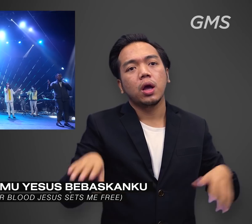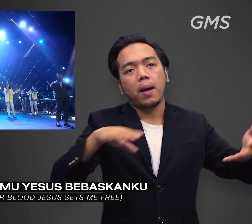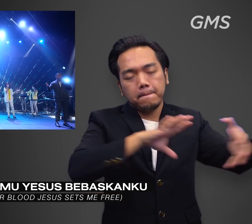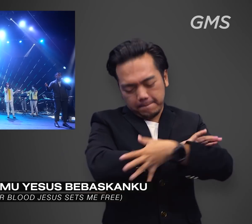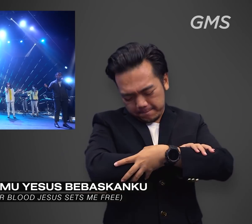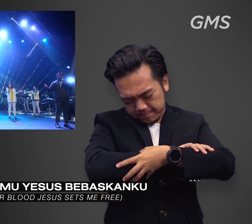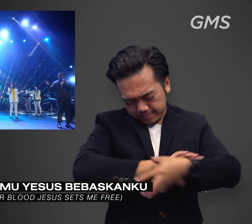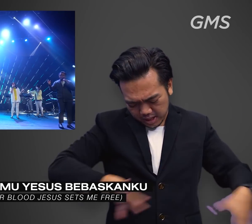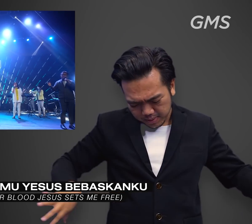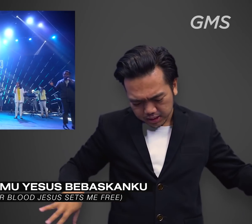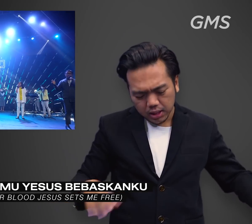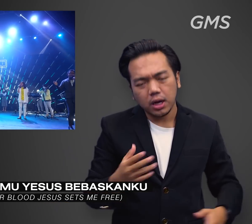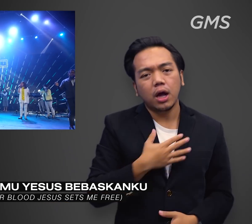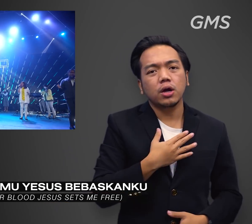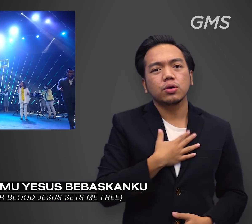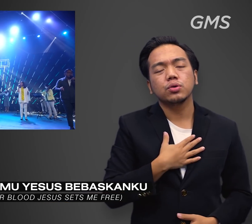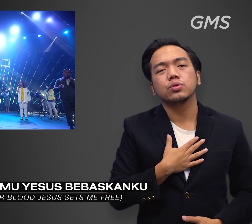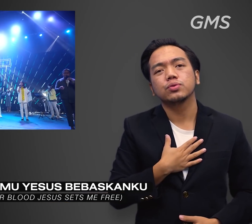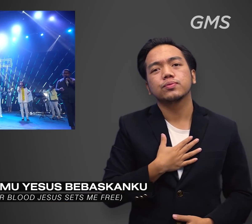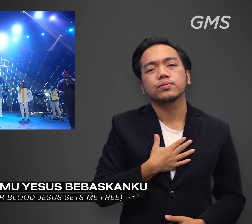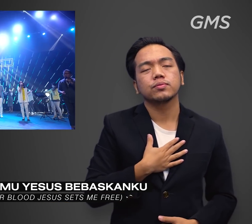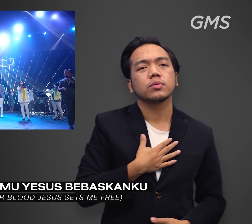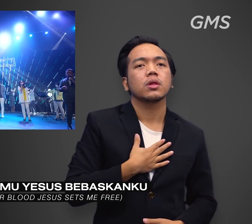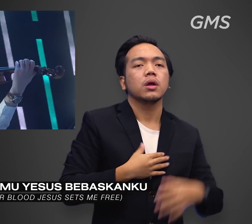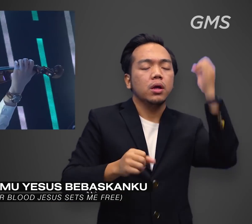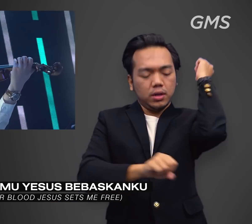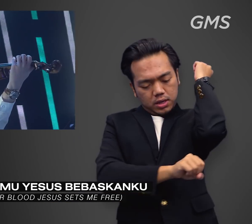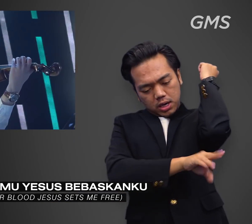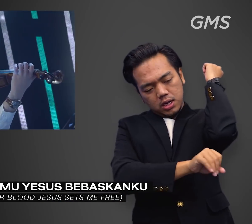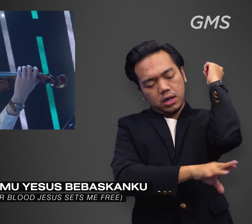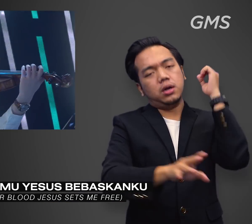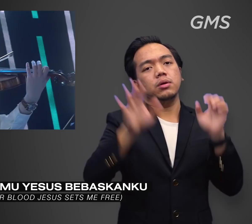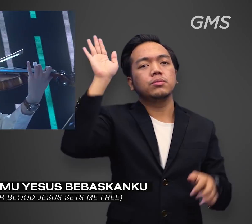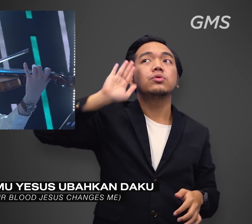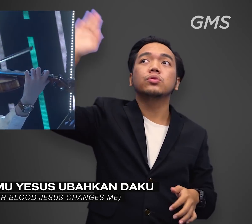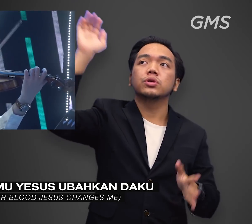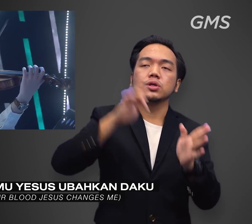darah-Mu Yesus bebaskanku,